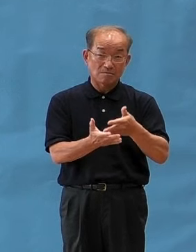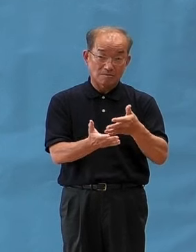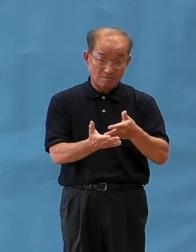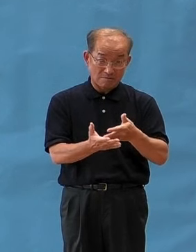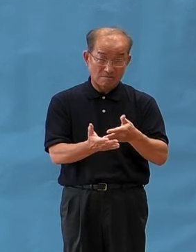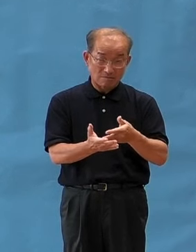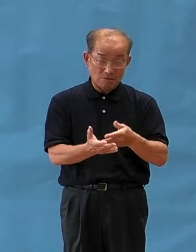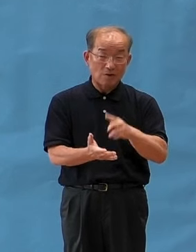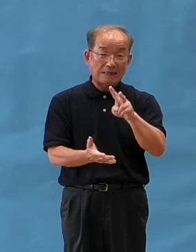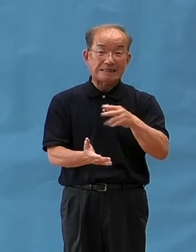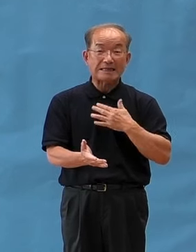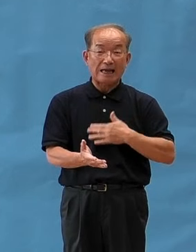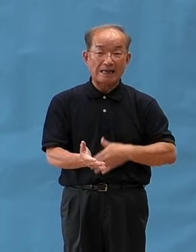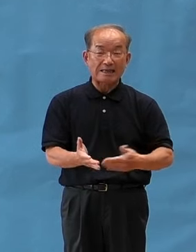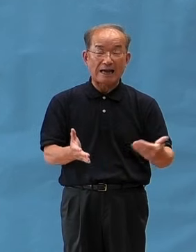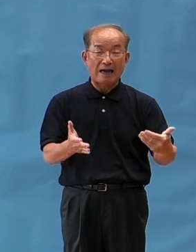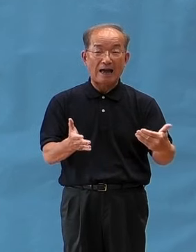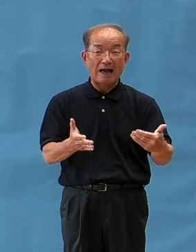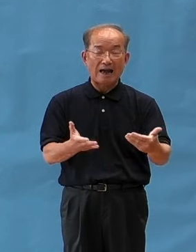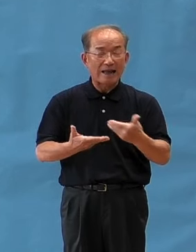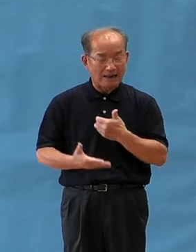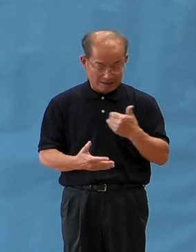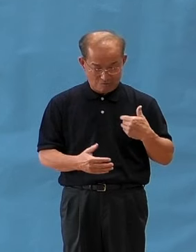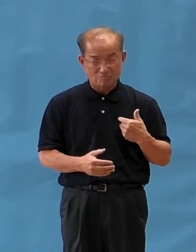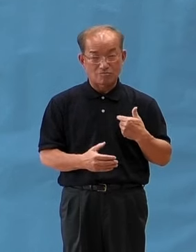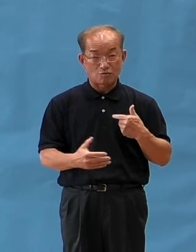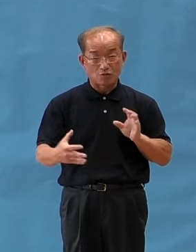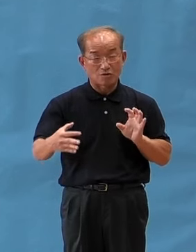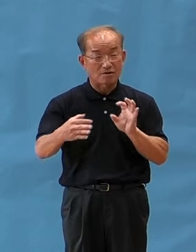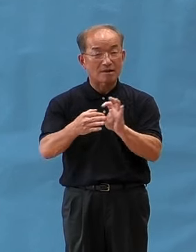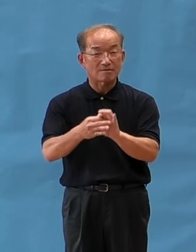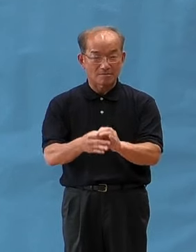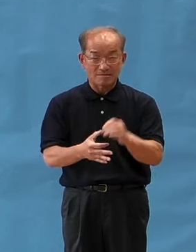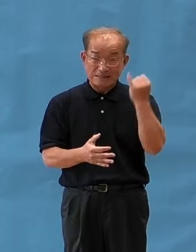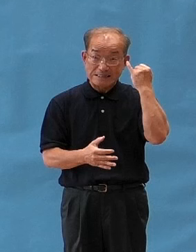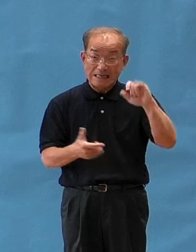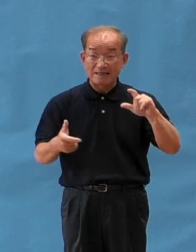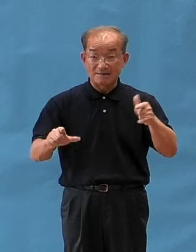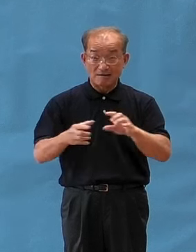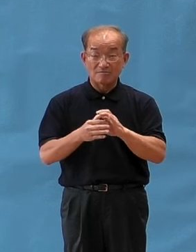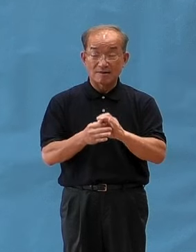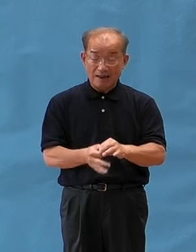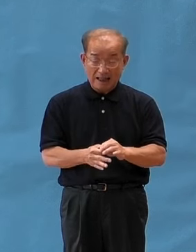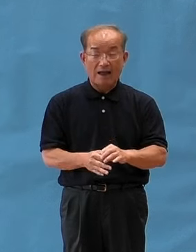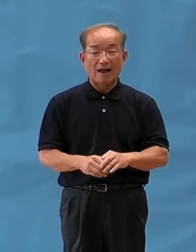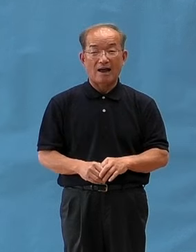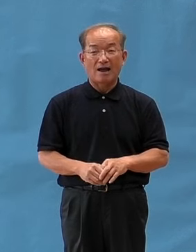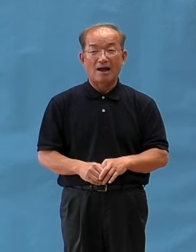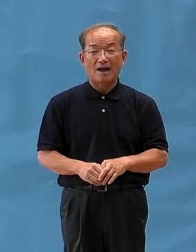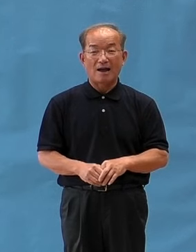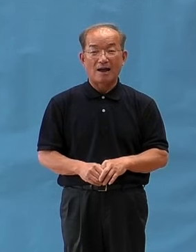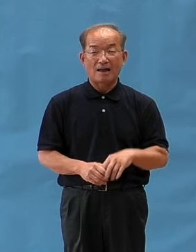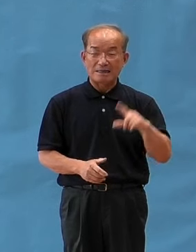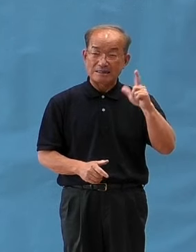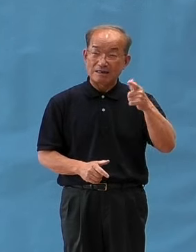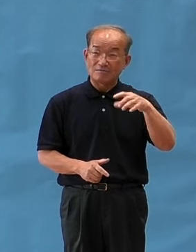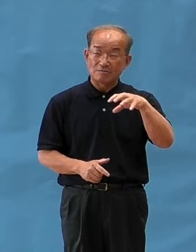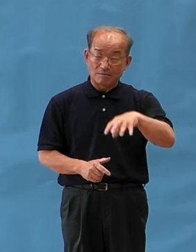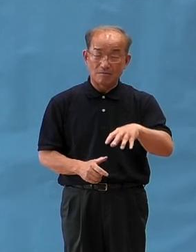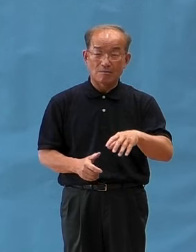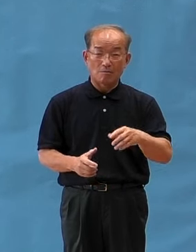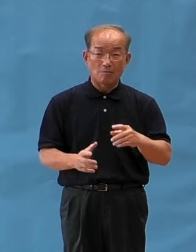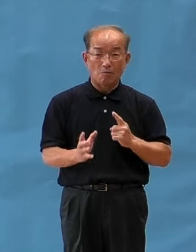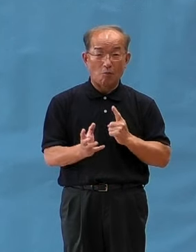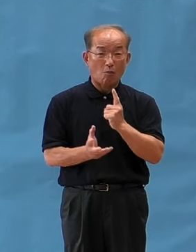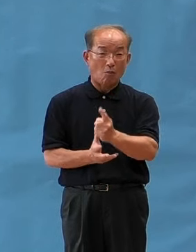られることに必要だと思うので、意見が違うから意見の違う人が多いところに出ていかない